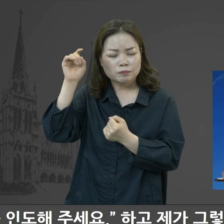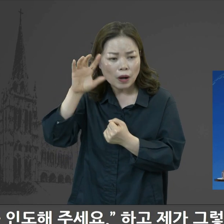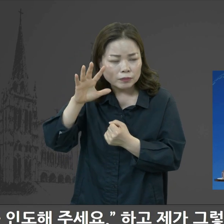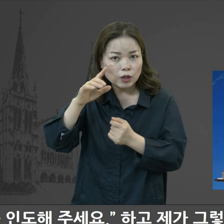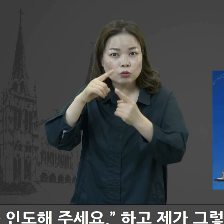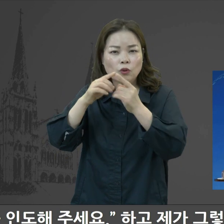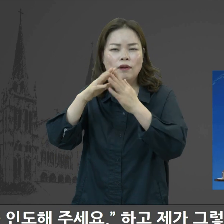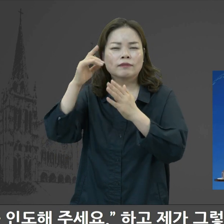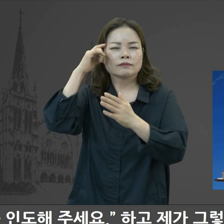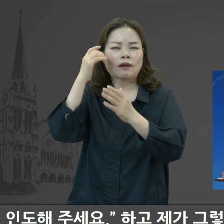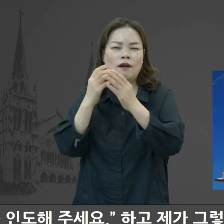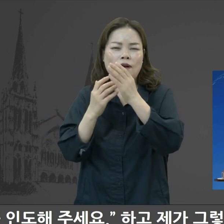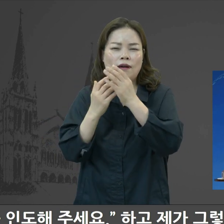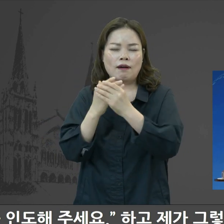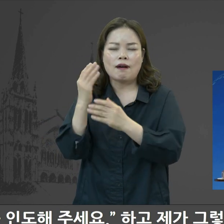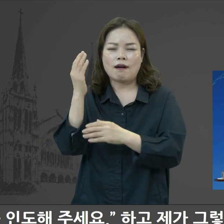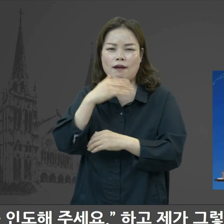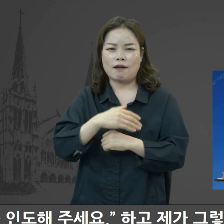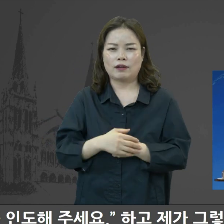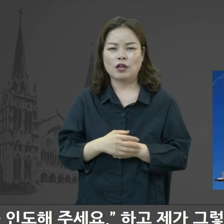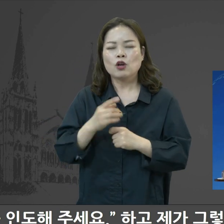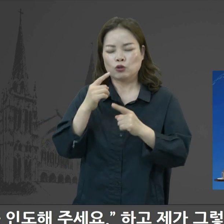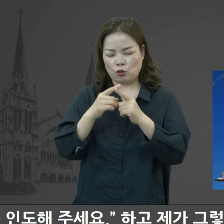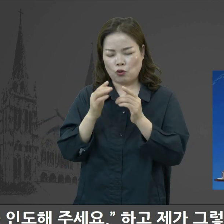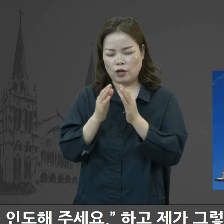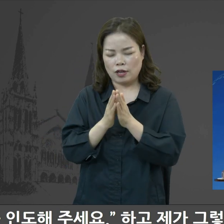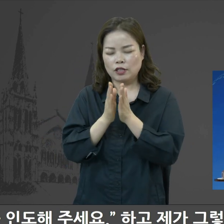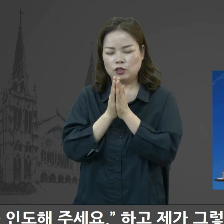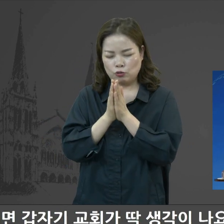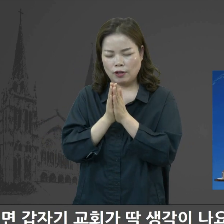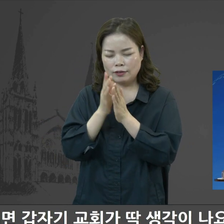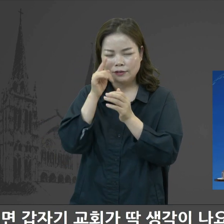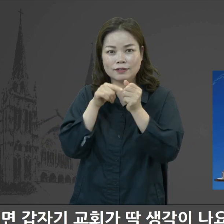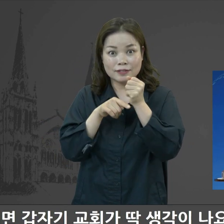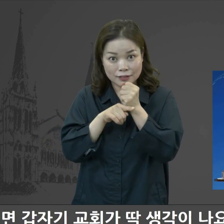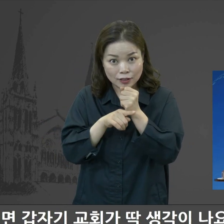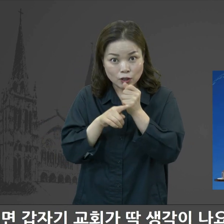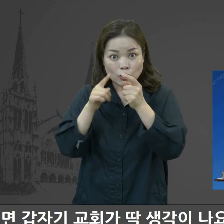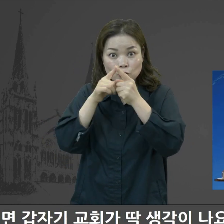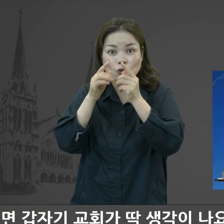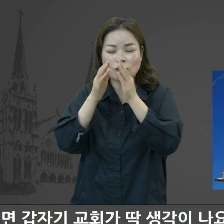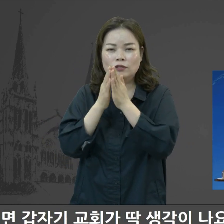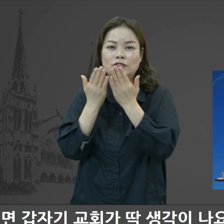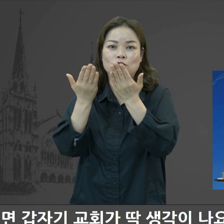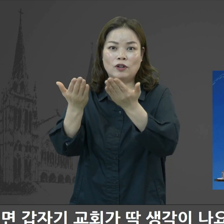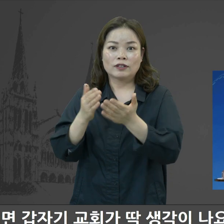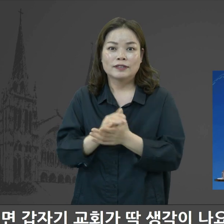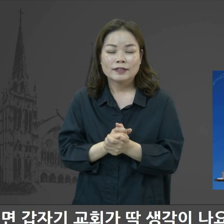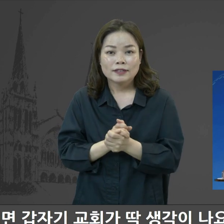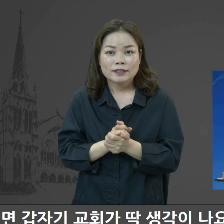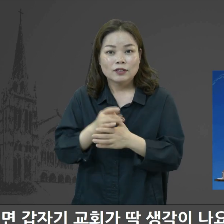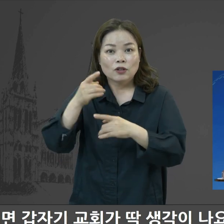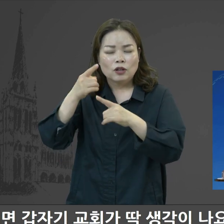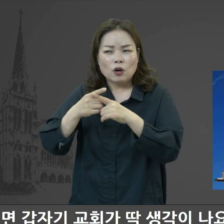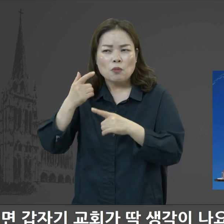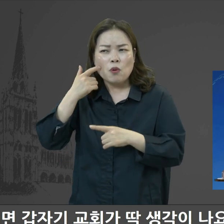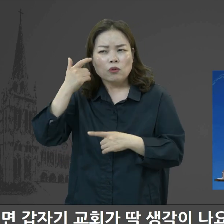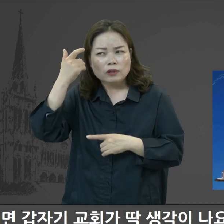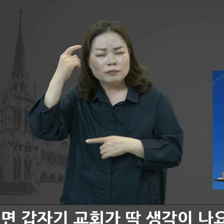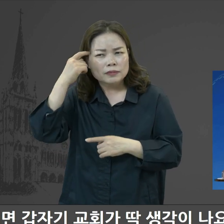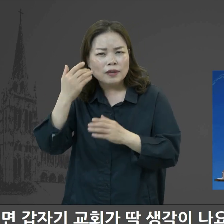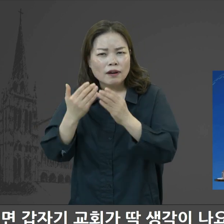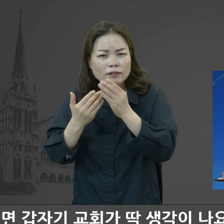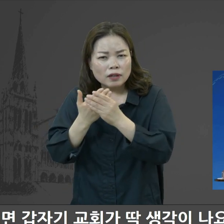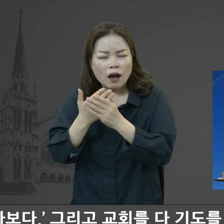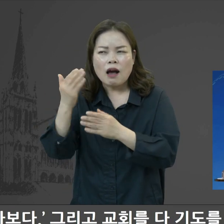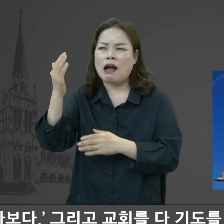교회가 딱 생각이 나요. 아, 그러면 교회 기도를 하라는가 보다. 그리고 교회를 막 기도를 하고, 그러다가 목사님 생각이